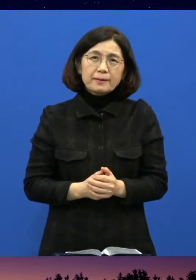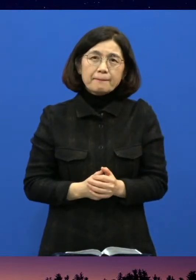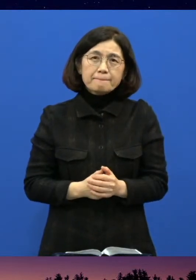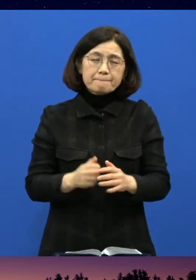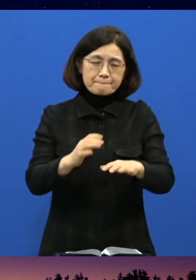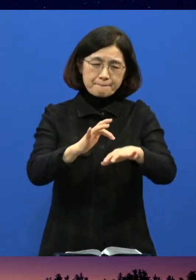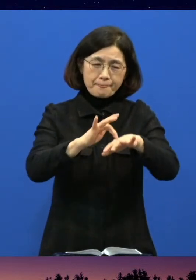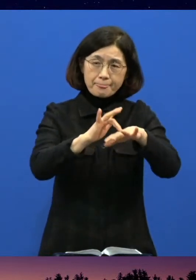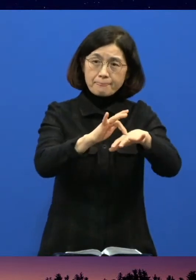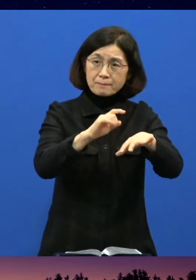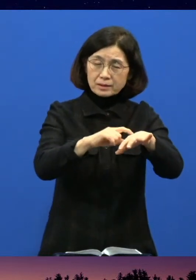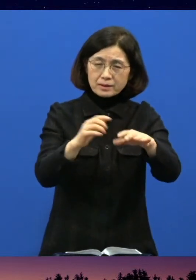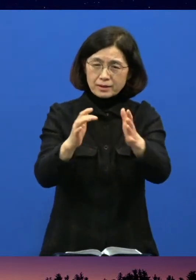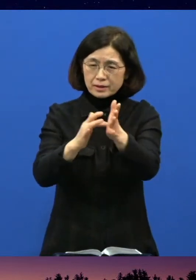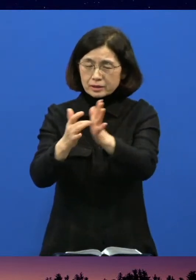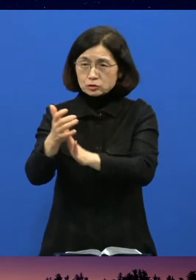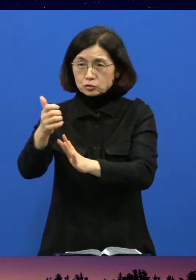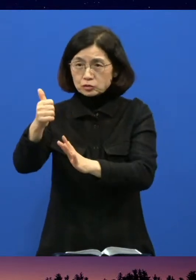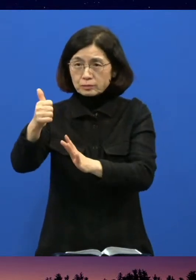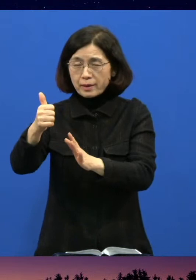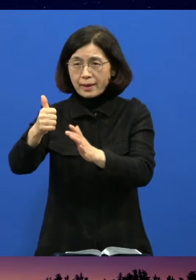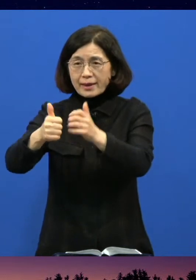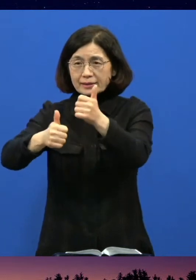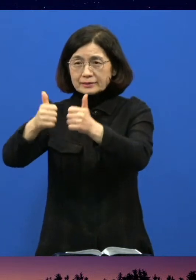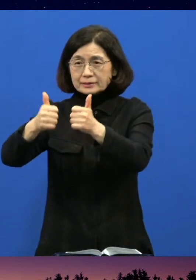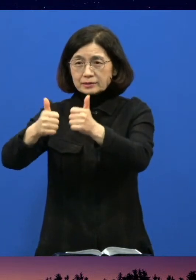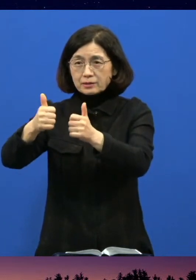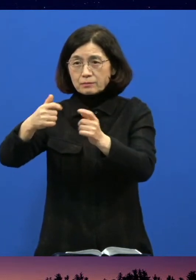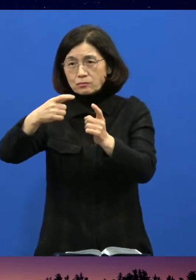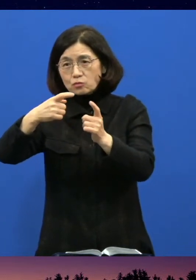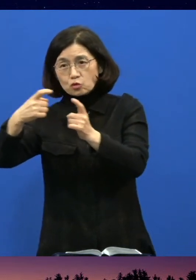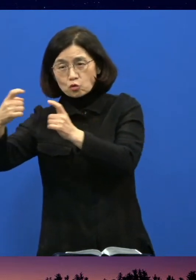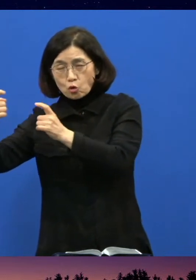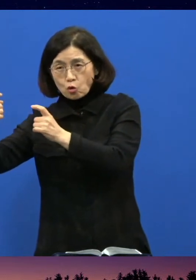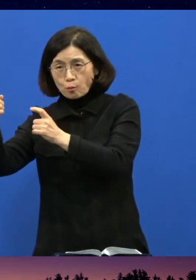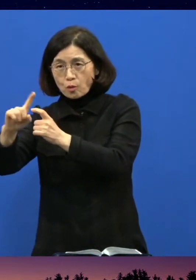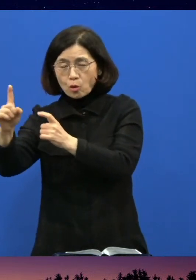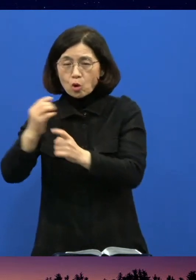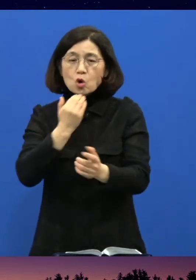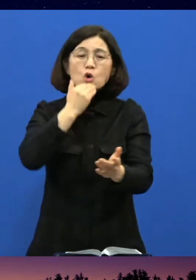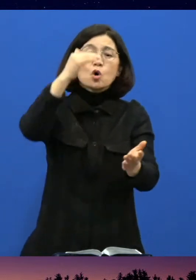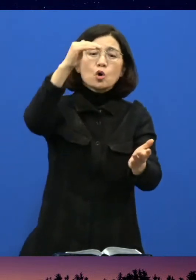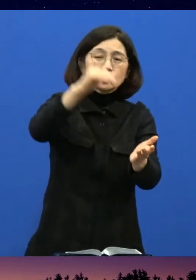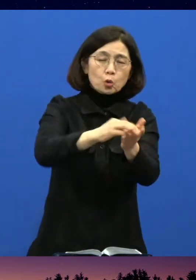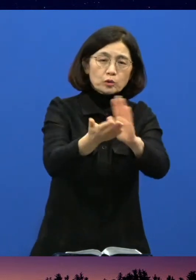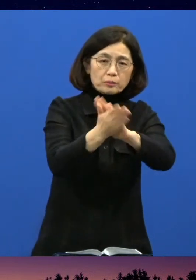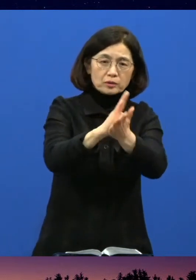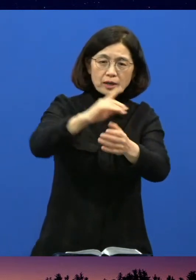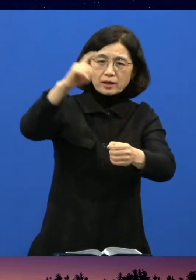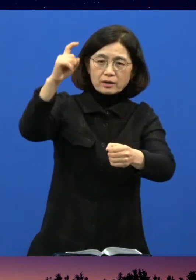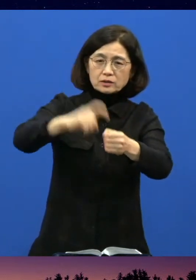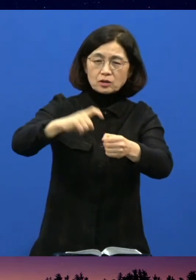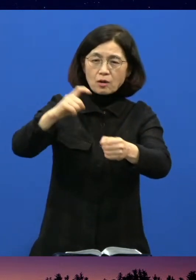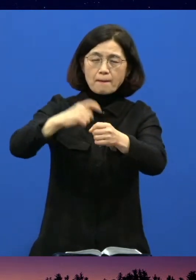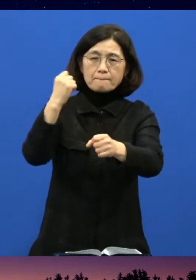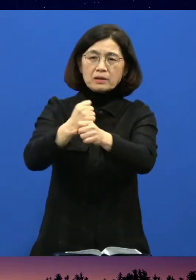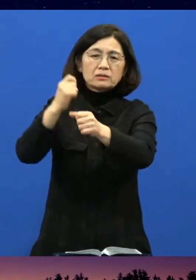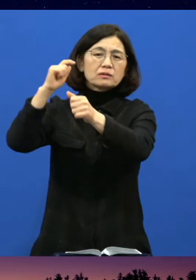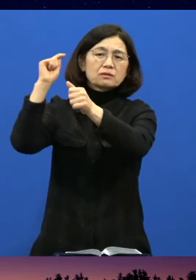마귀가 예수님에게 시험을 걸었던 걸 보세요. 돌이 떡이 되게 하라. 한마디로 모든 것을 바꾸어